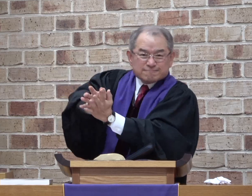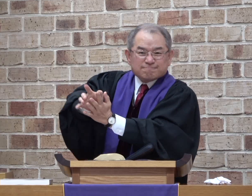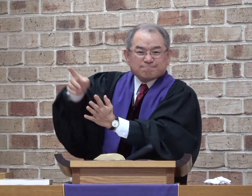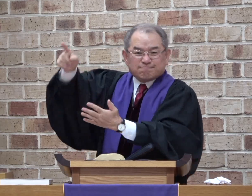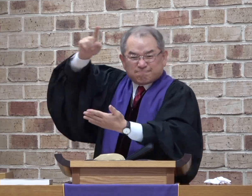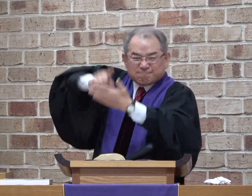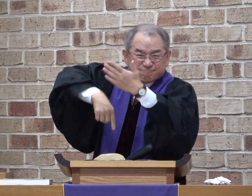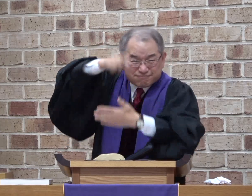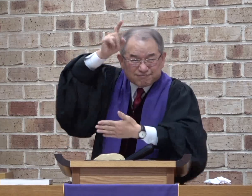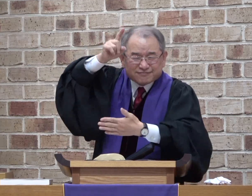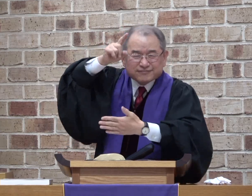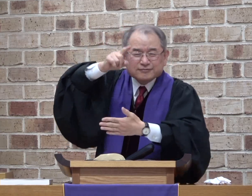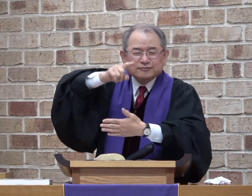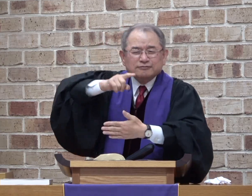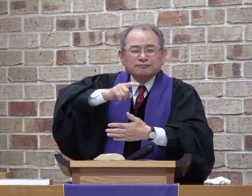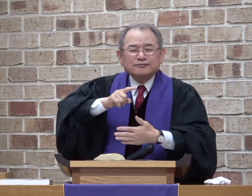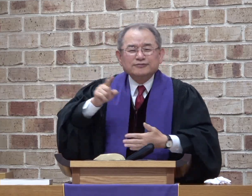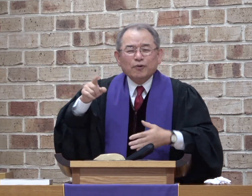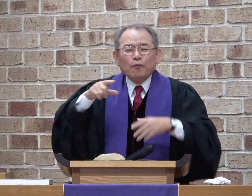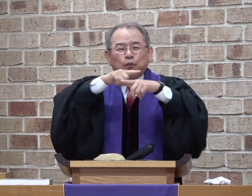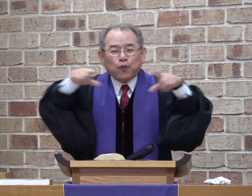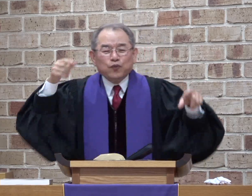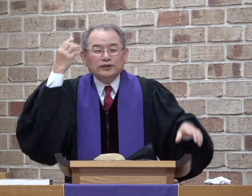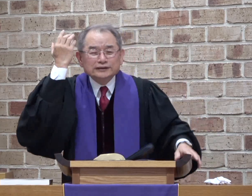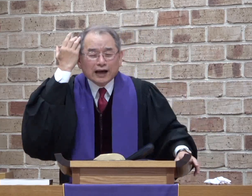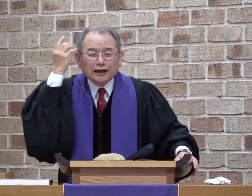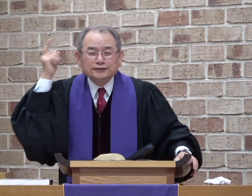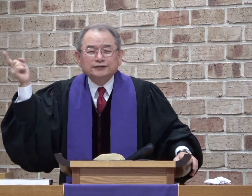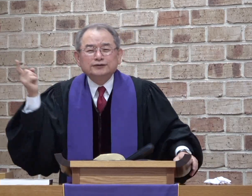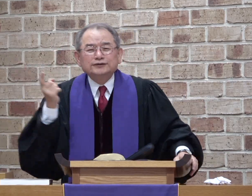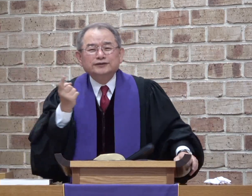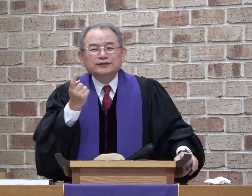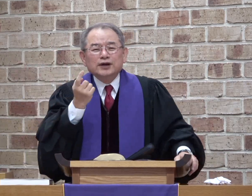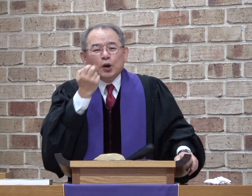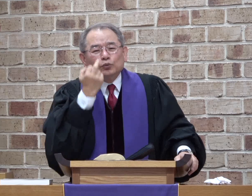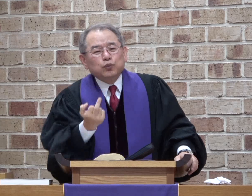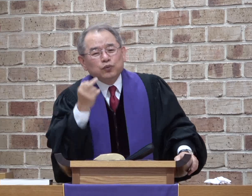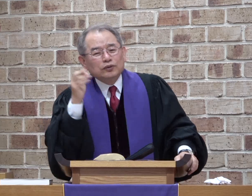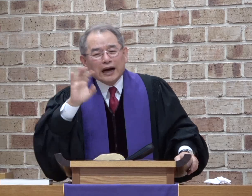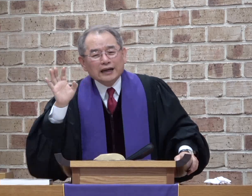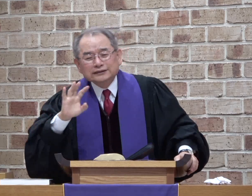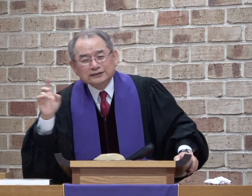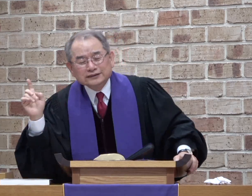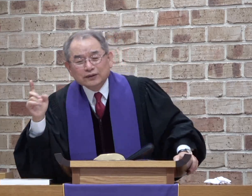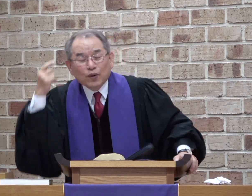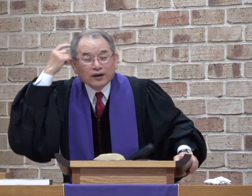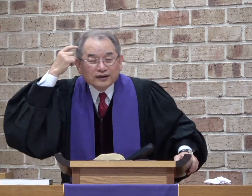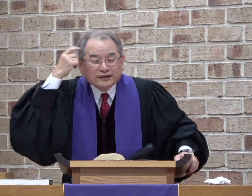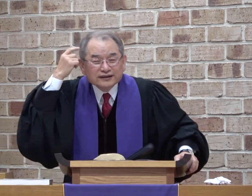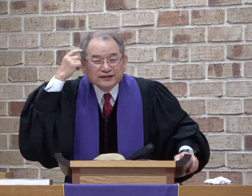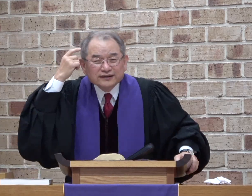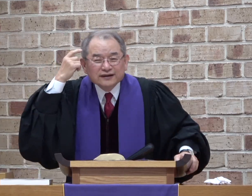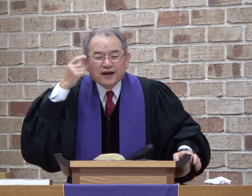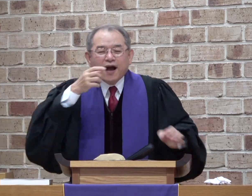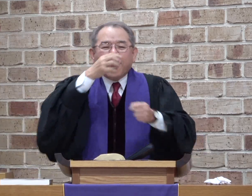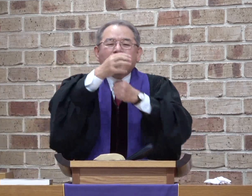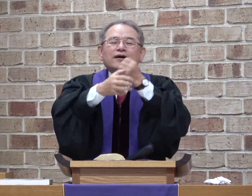원수를 갚아야지 하는 것이 상식인데 요셉은 그렇지 않았습니다.